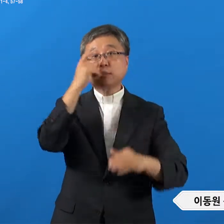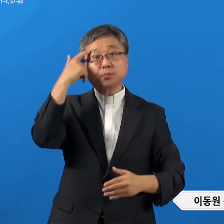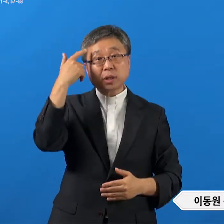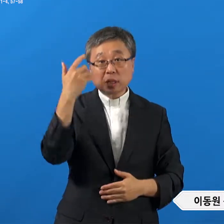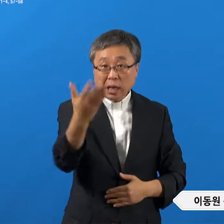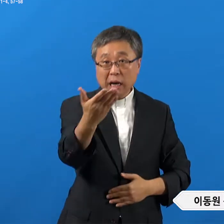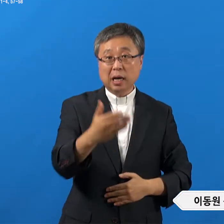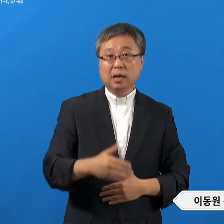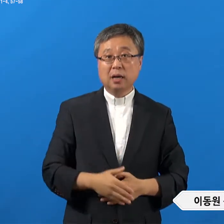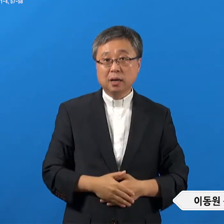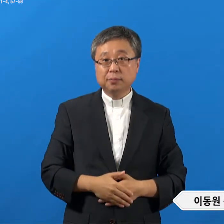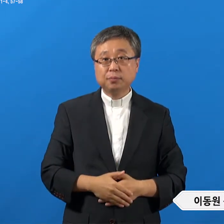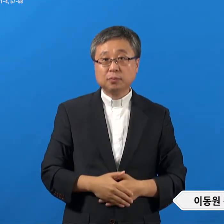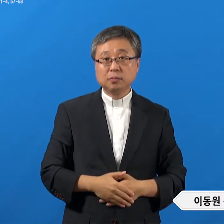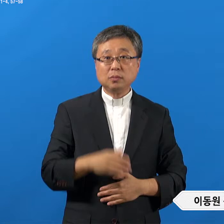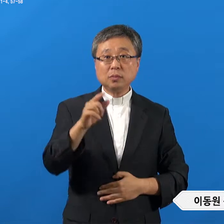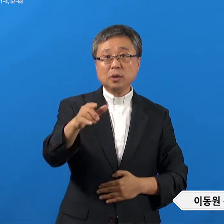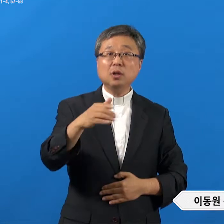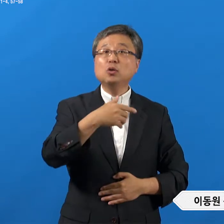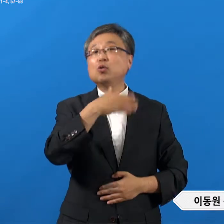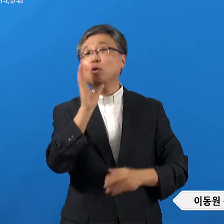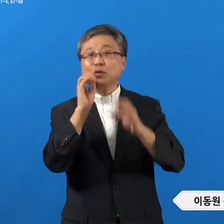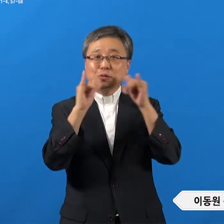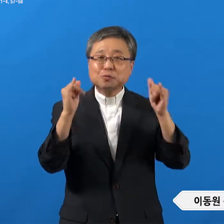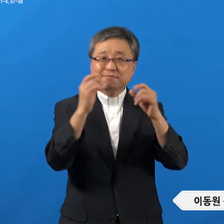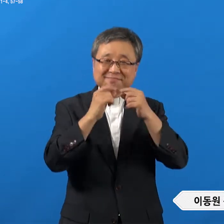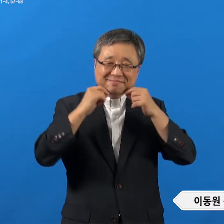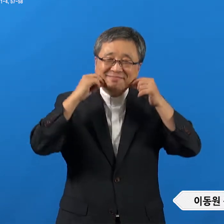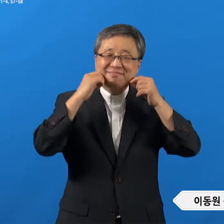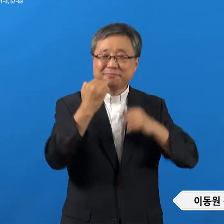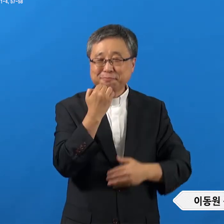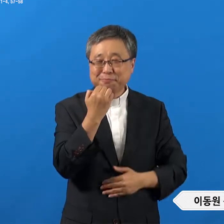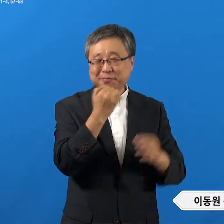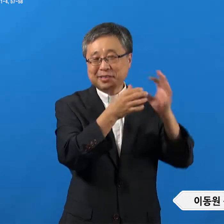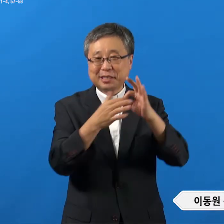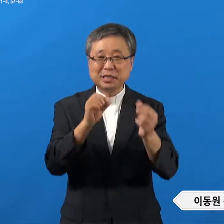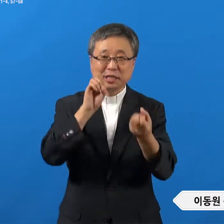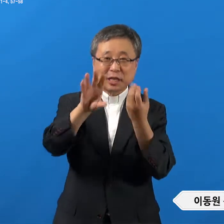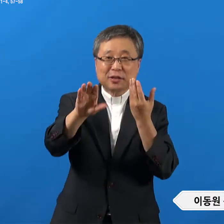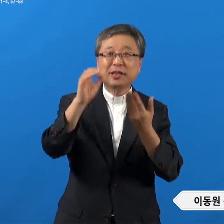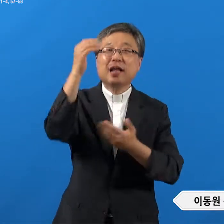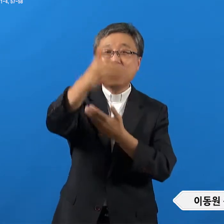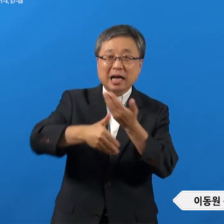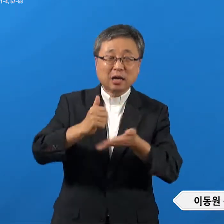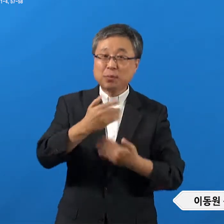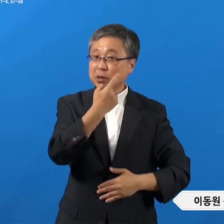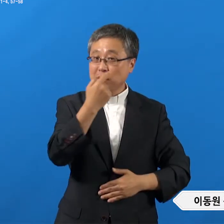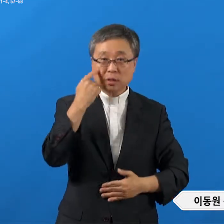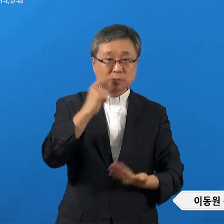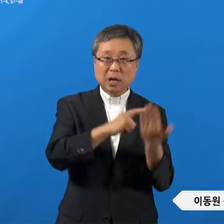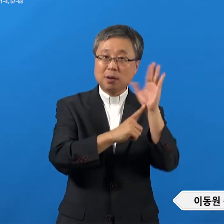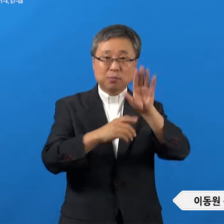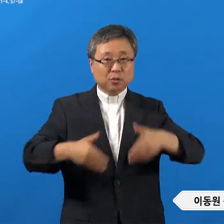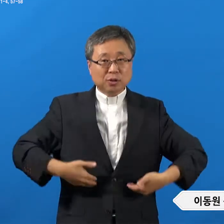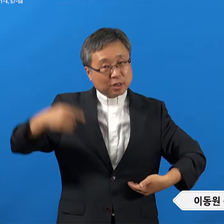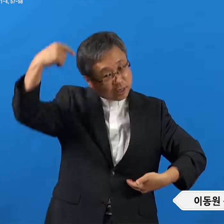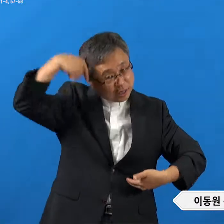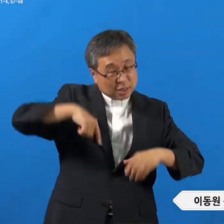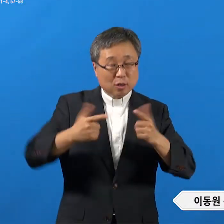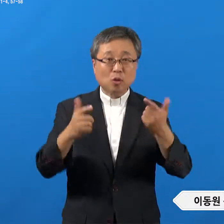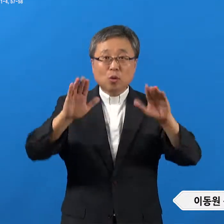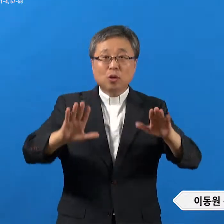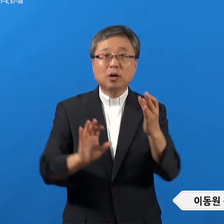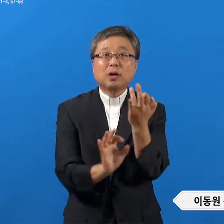있습니까? 이 노 전도자는 빙그레 웃으면서 이런 대답을 했습니다. 나는 하나님을 증명할 필요를 느끼지 않습니다.